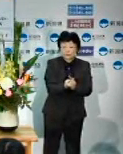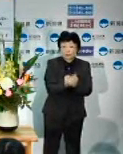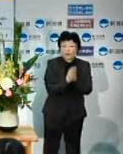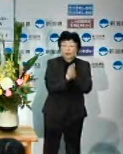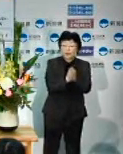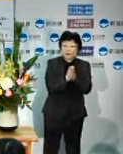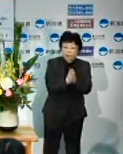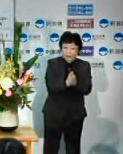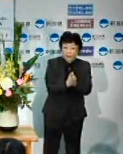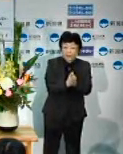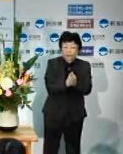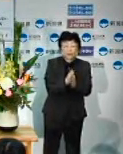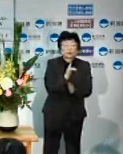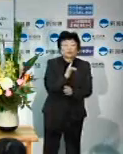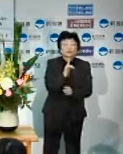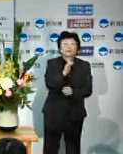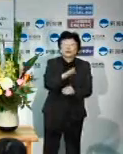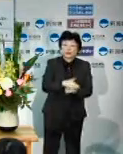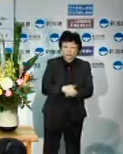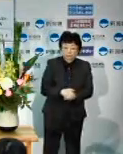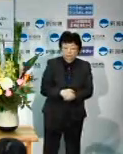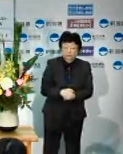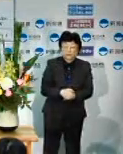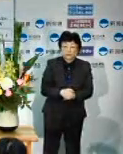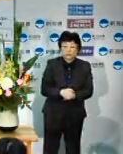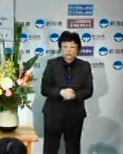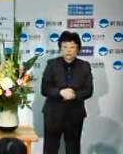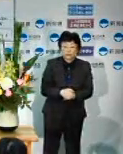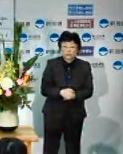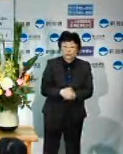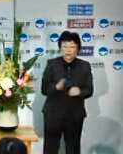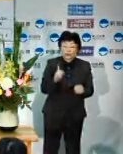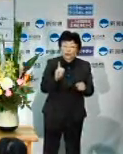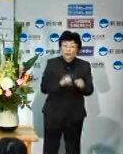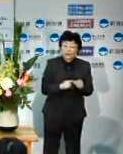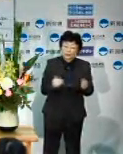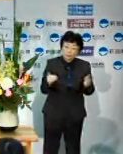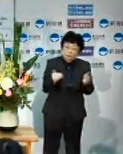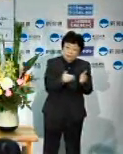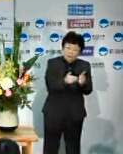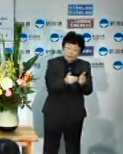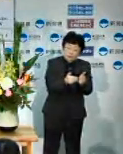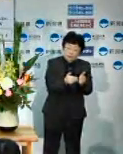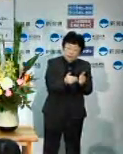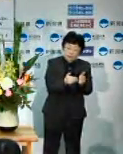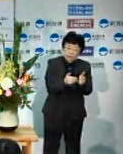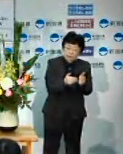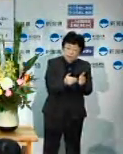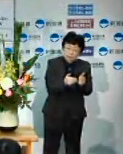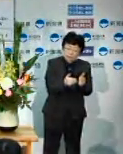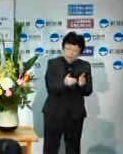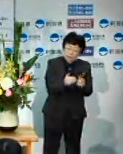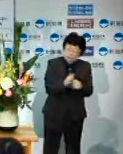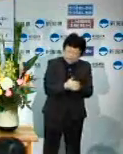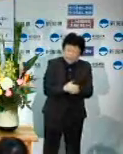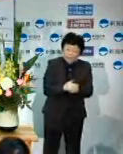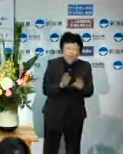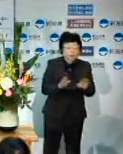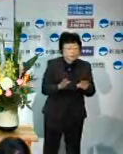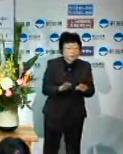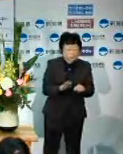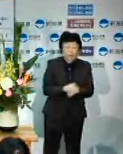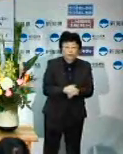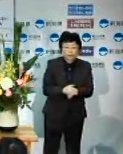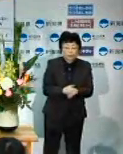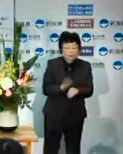お願いをしてるんですけれども、少なくとも年末、年明けてから聞いてませんが、まだ今日